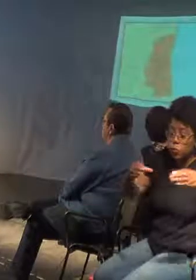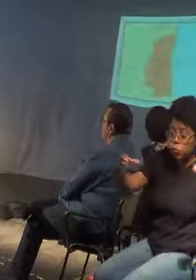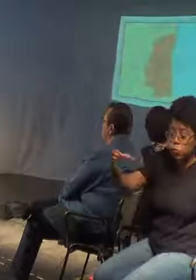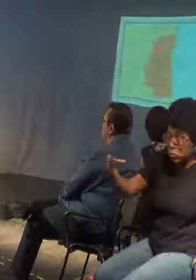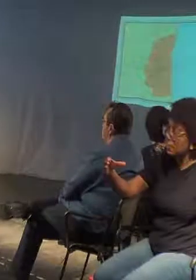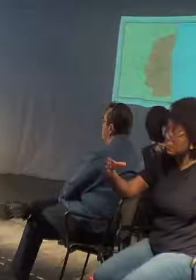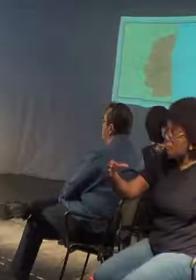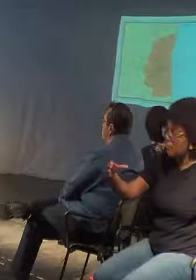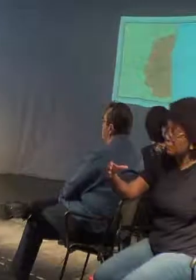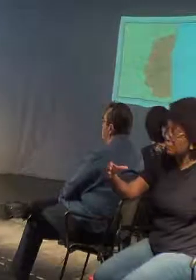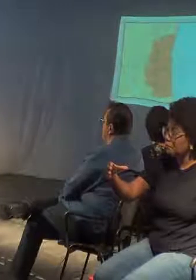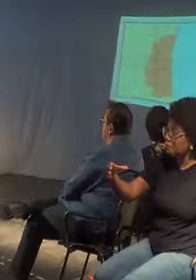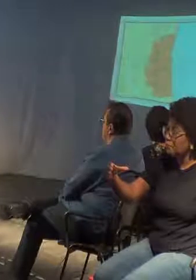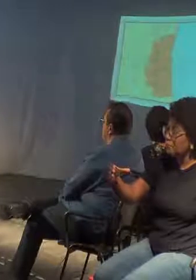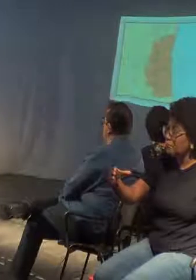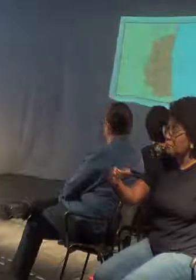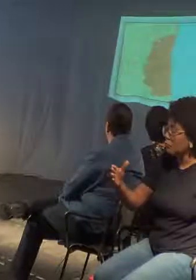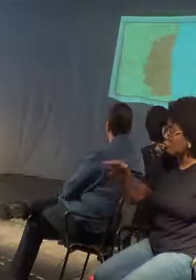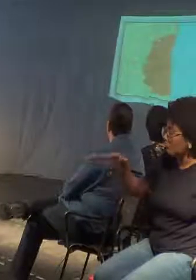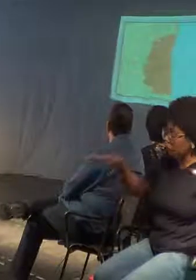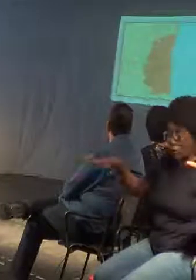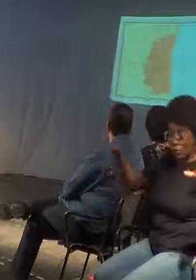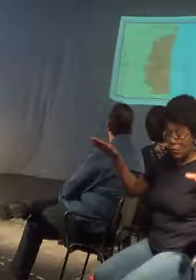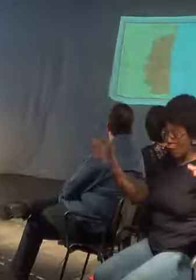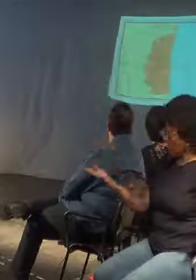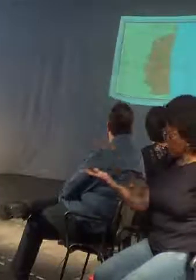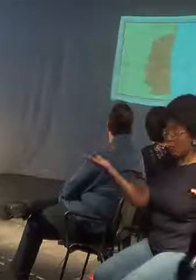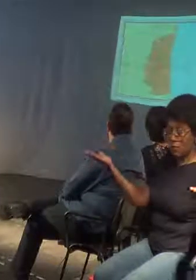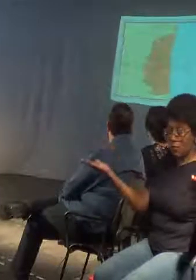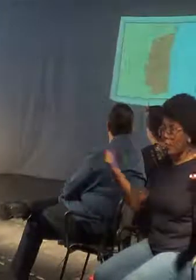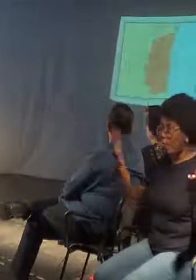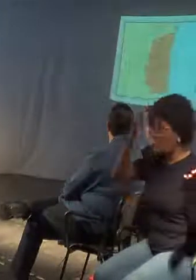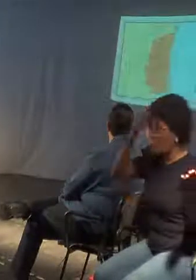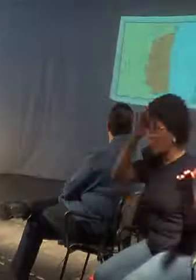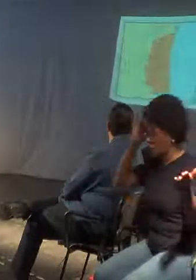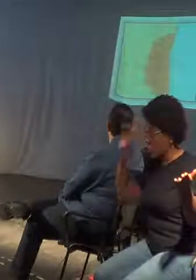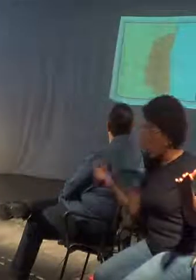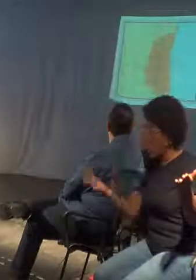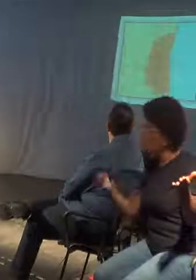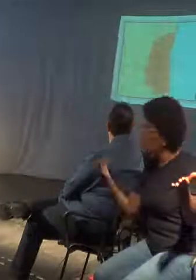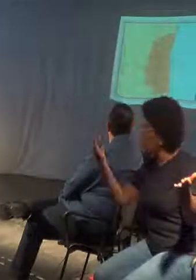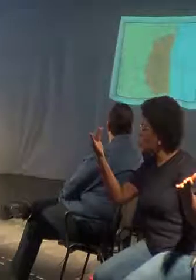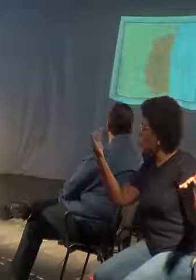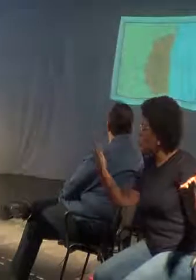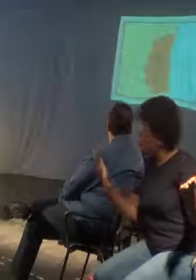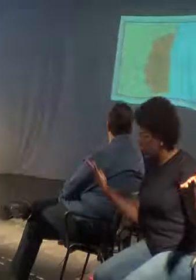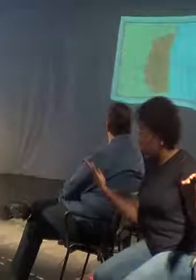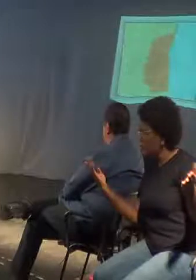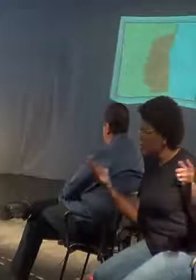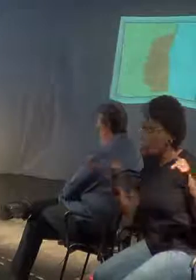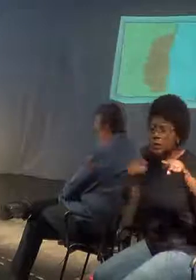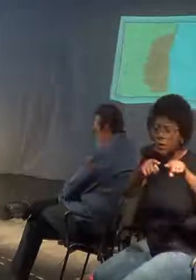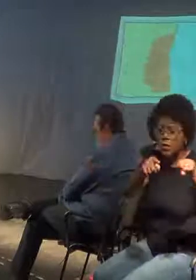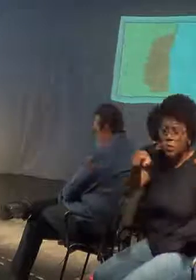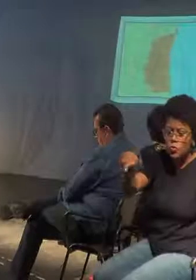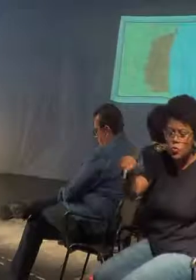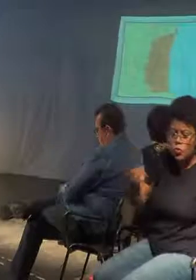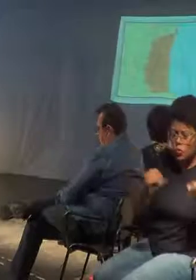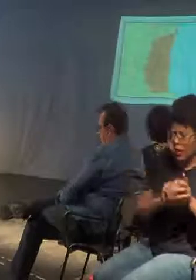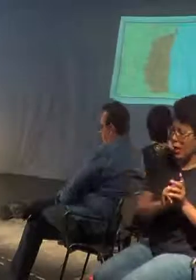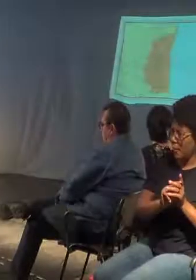densidade demográfica, que é base oficial do IBGE. Não tem nada inventado aí. Aí é o número real dos